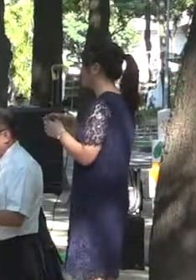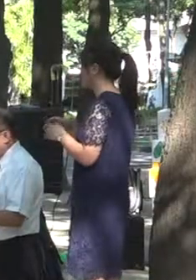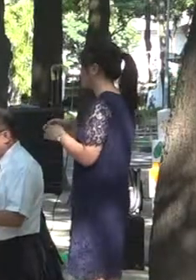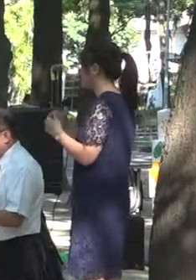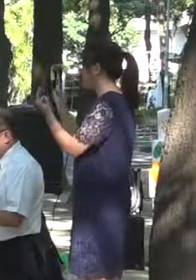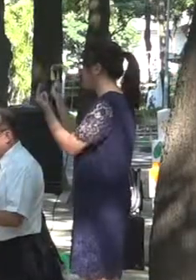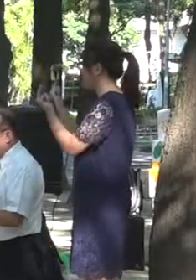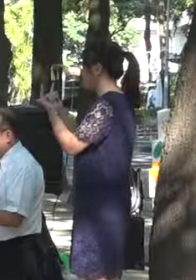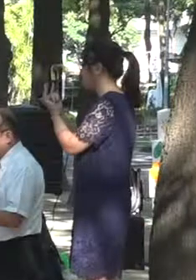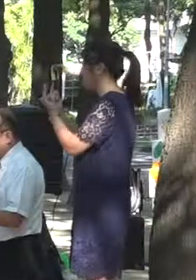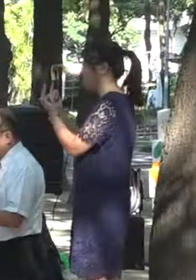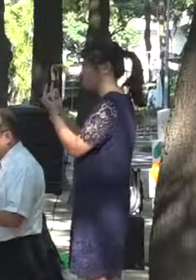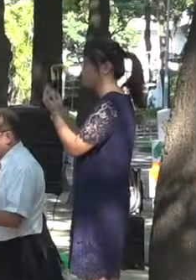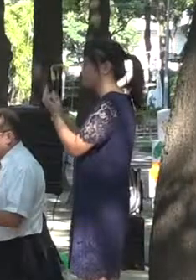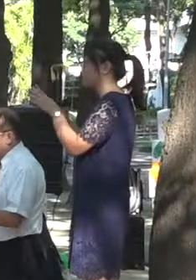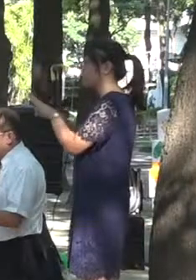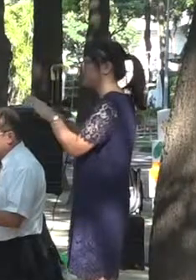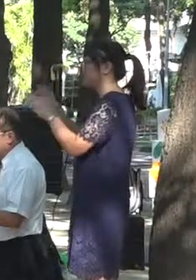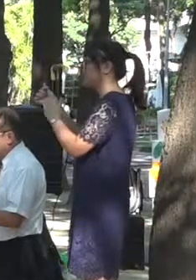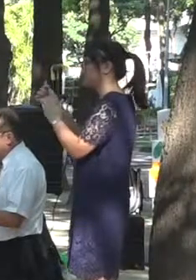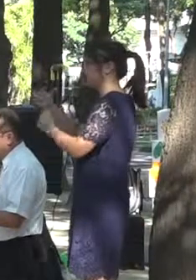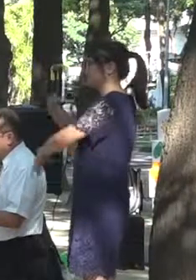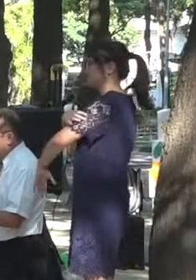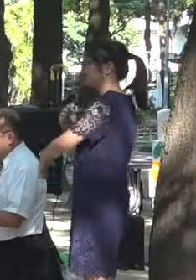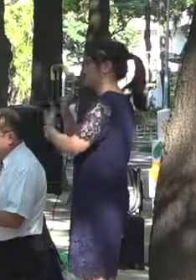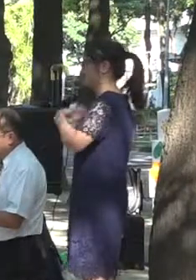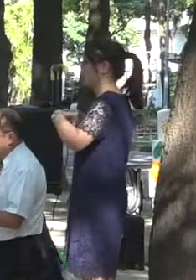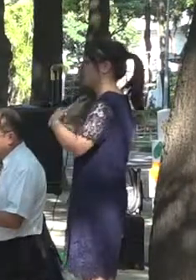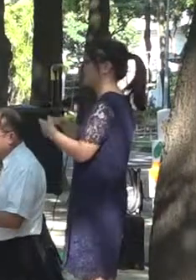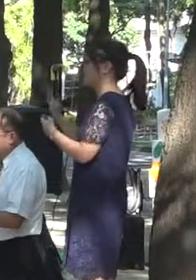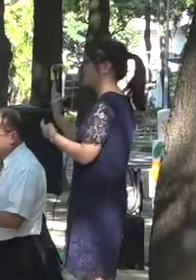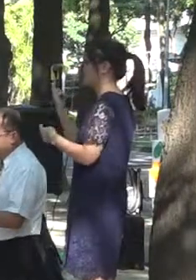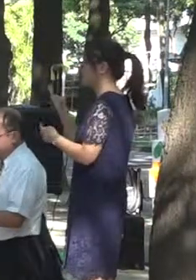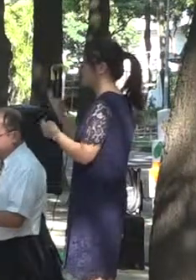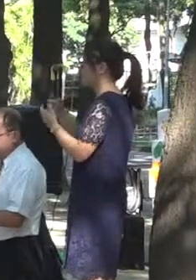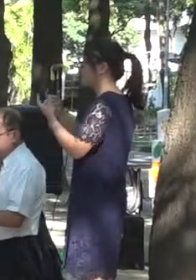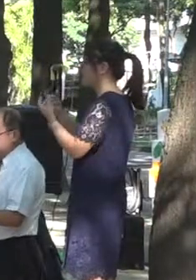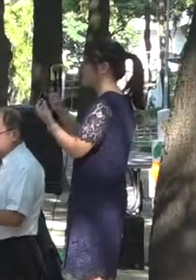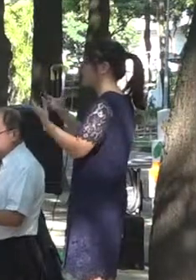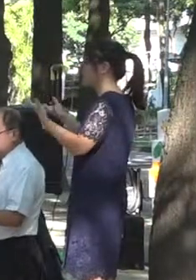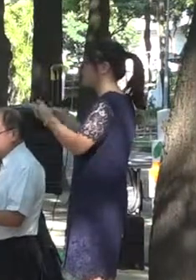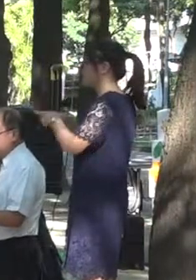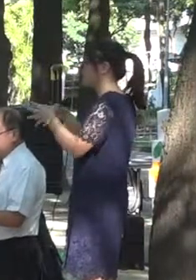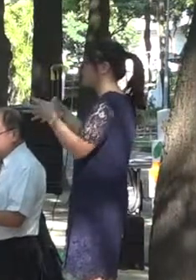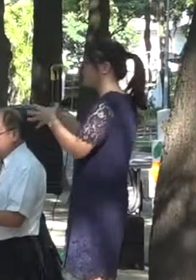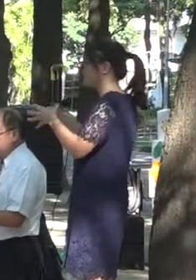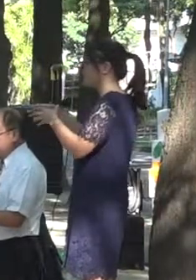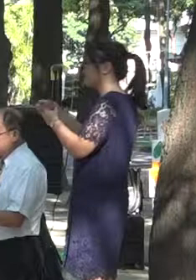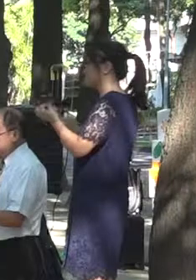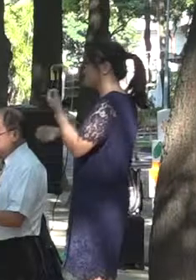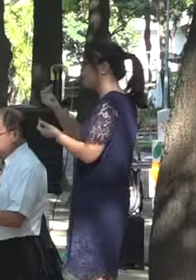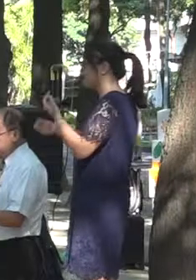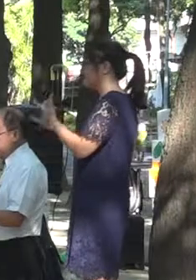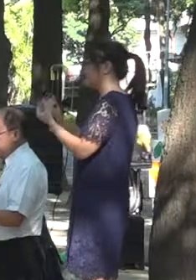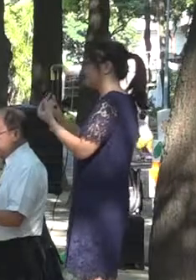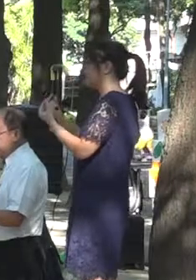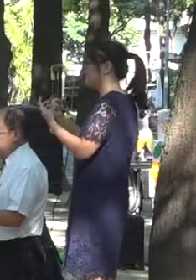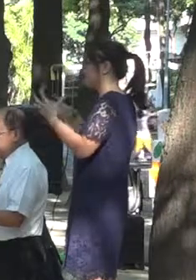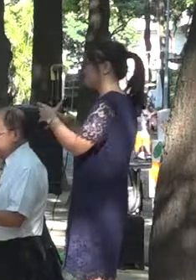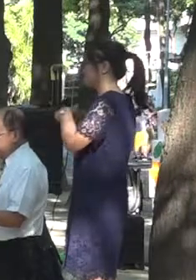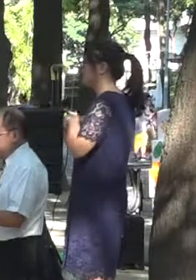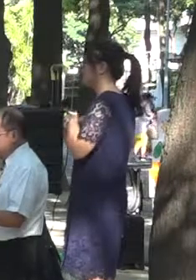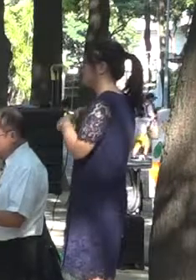教会陈武全牧师甲中执以及郑兄弟。对阮的关心、带导、